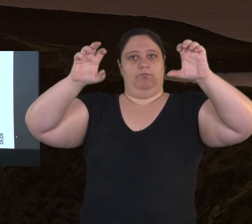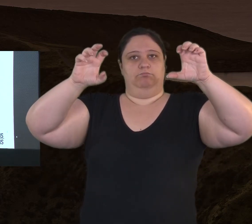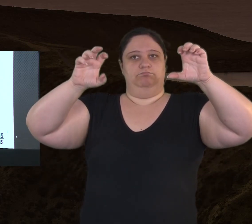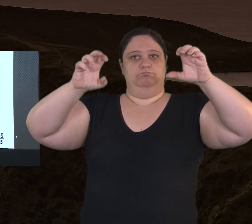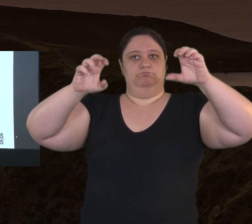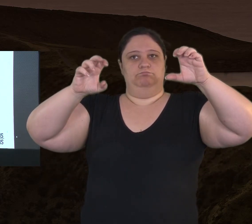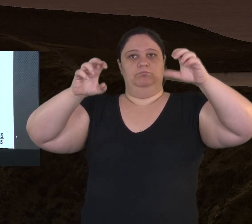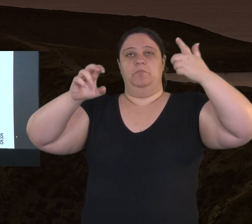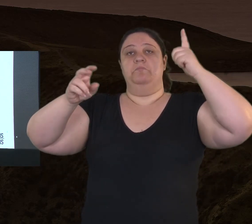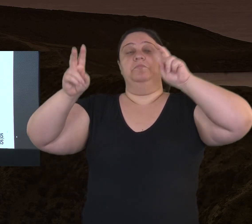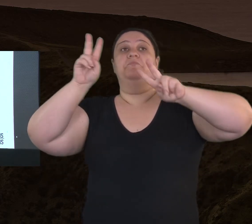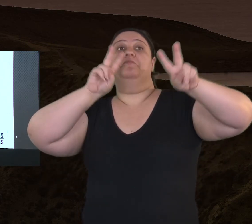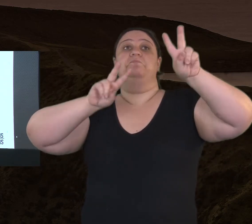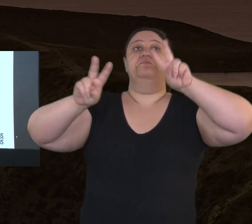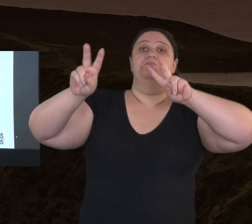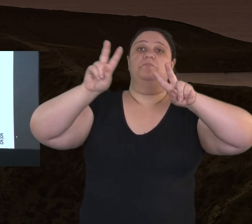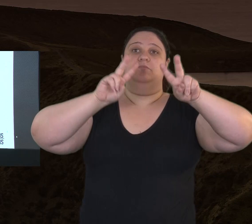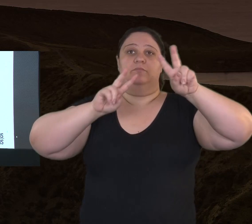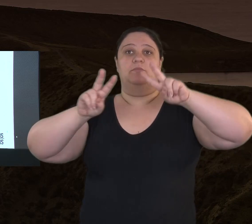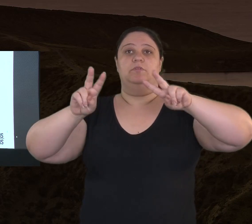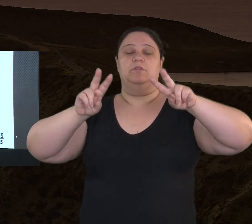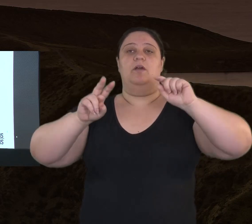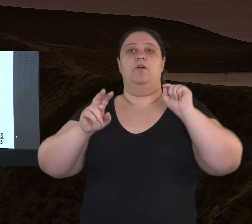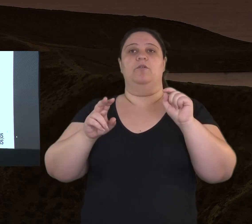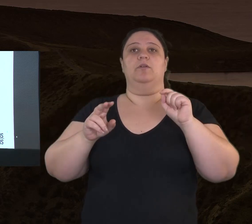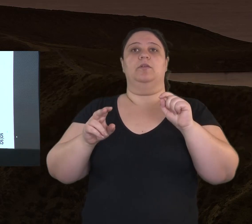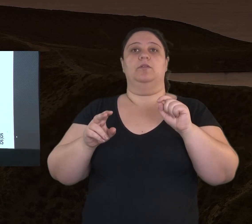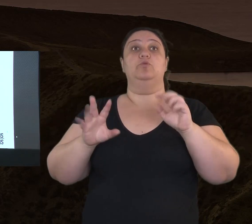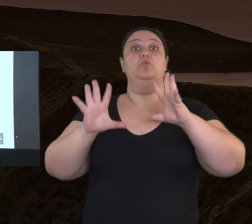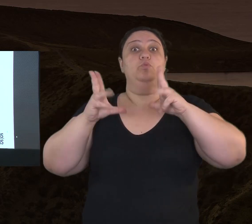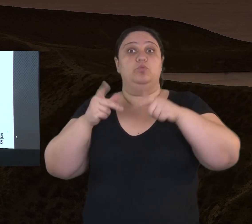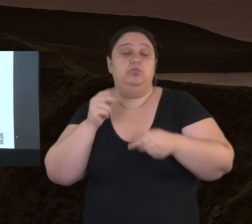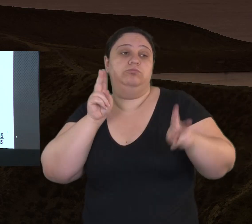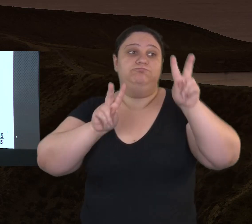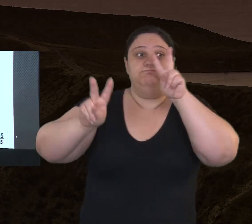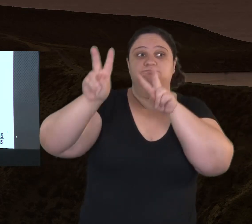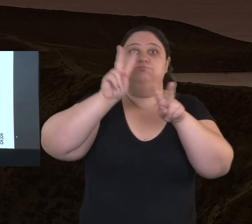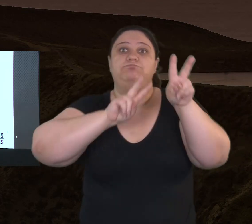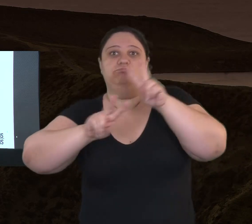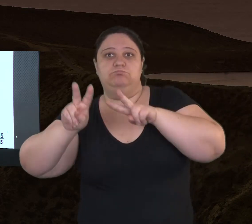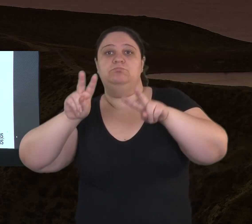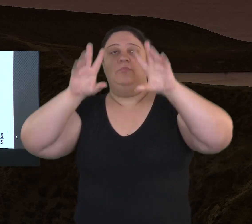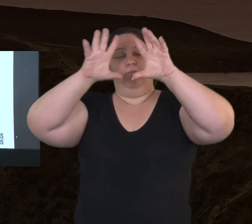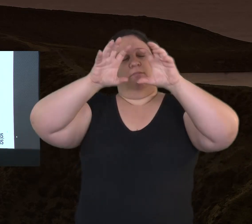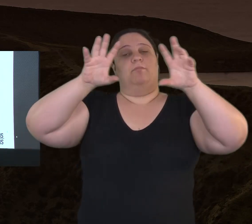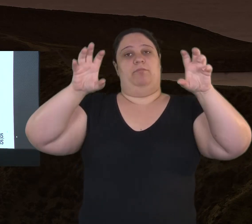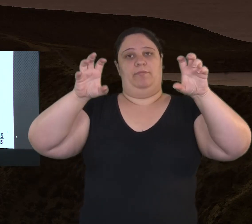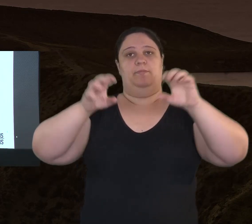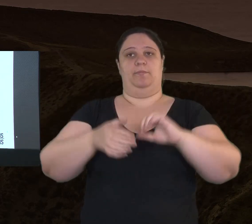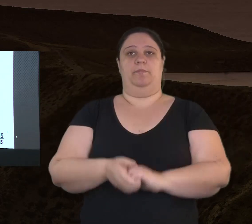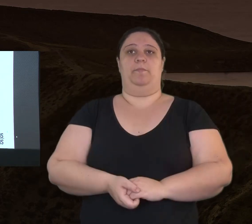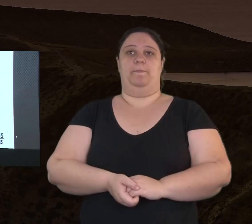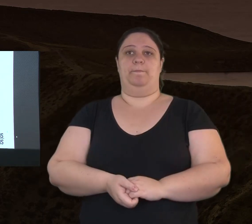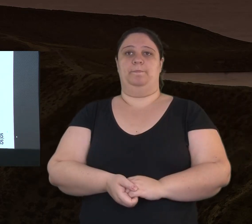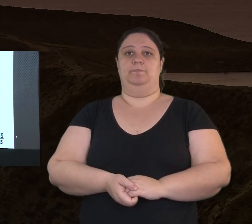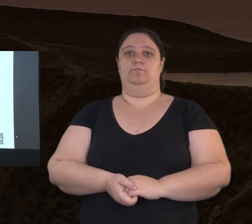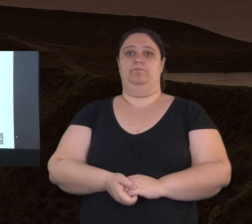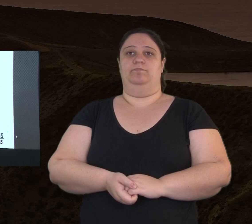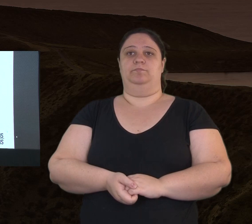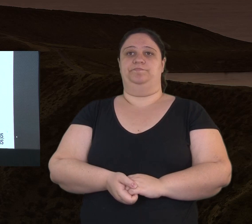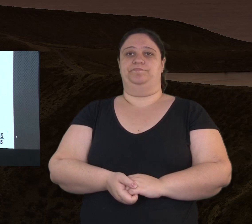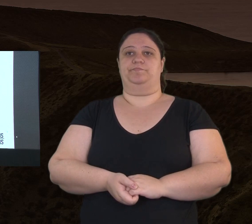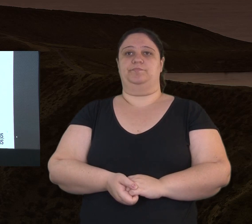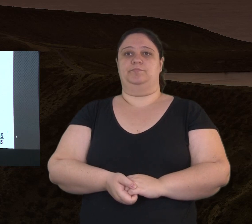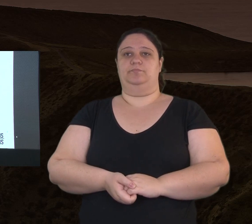Esse céu físico abrange todo o universo visível, todo o universo que nós conseguimos ver, tá? E